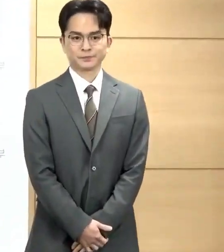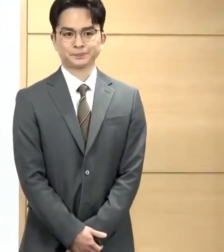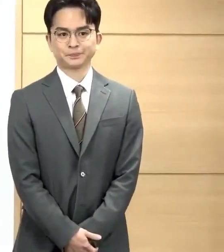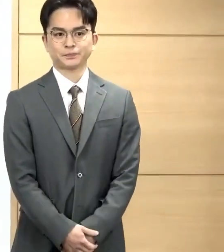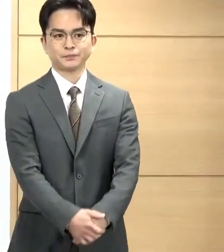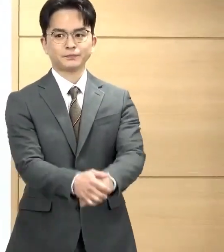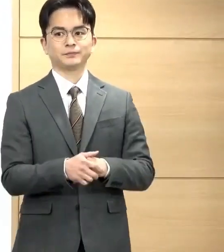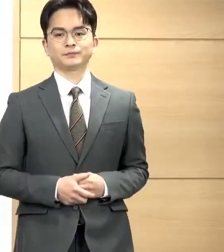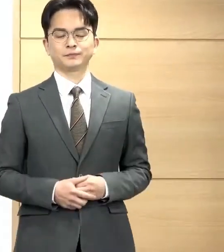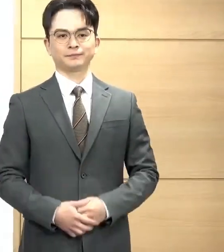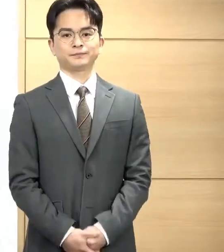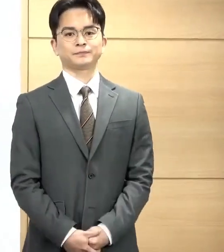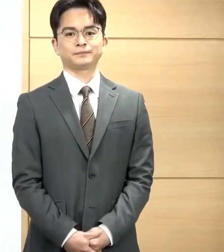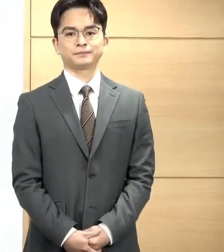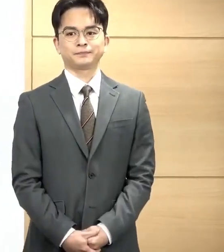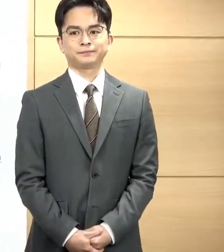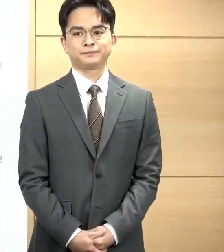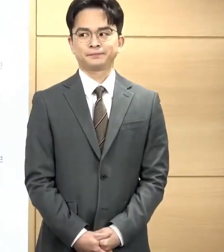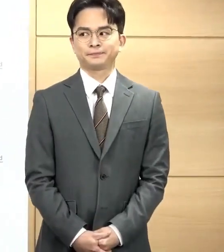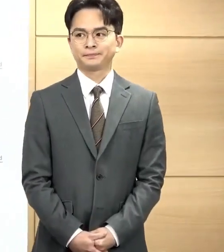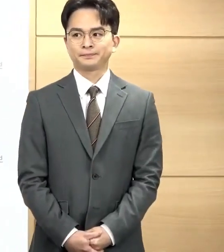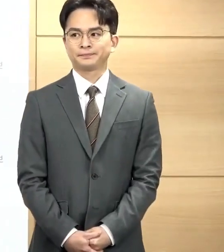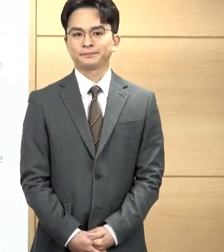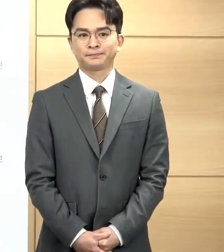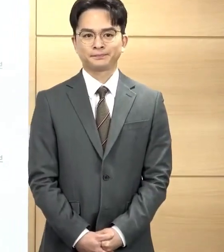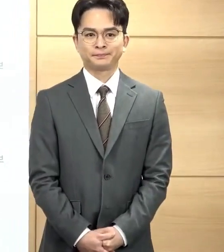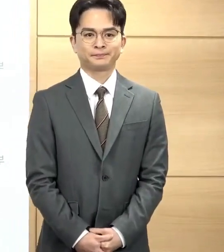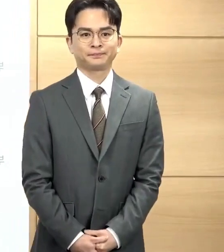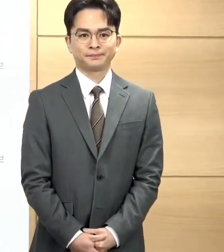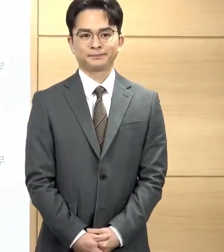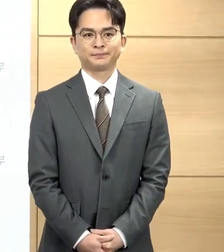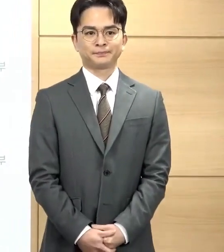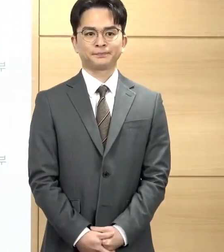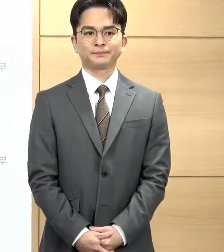국무회가 좀 늦게 끝나서 식사하셔야 되는데 좀 늦게 왔습니다 미안합니다